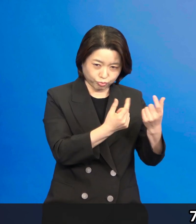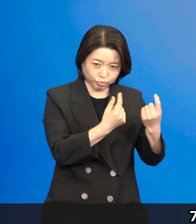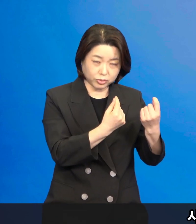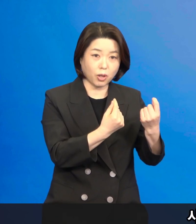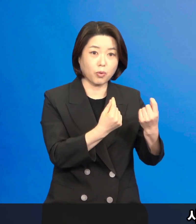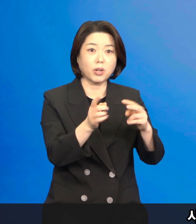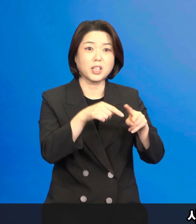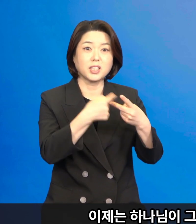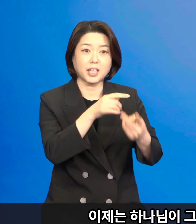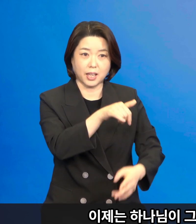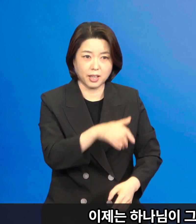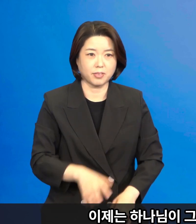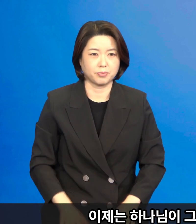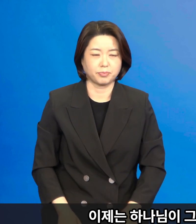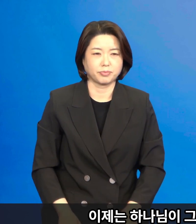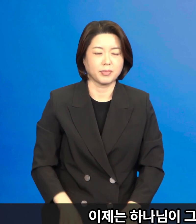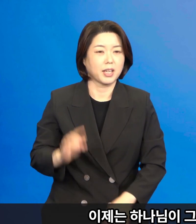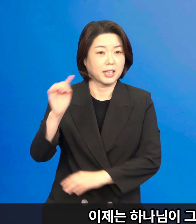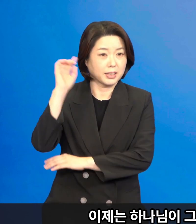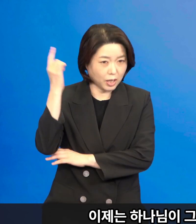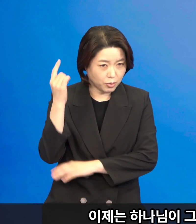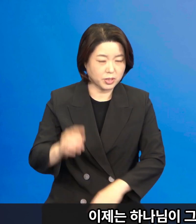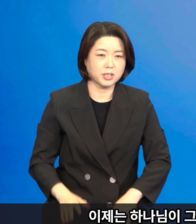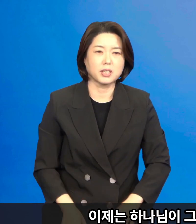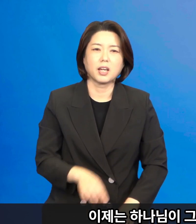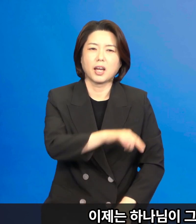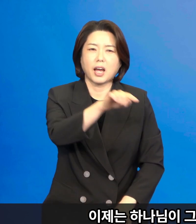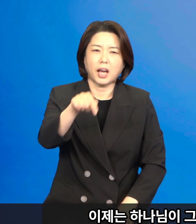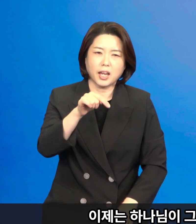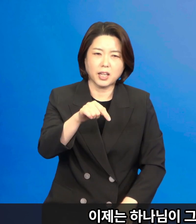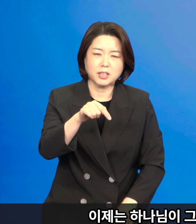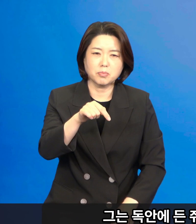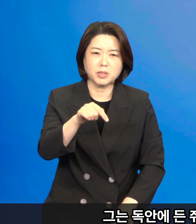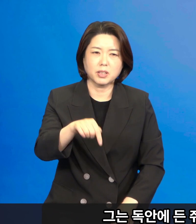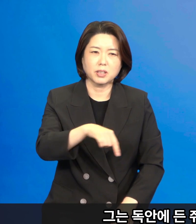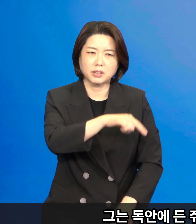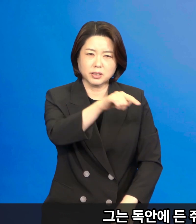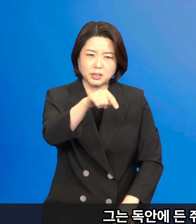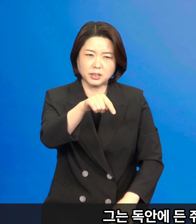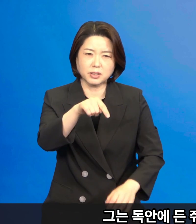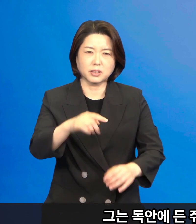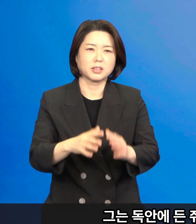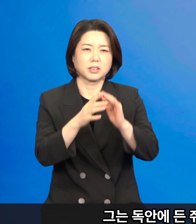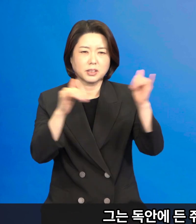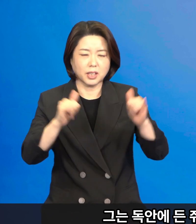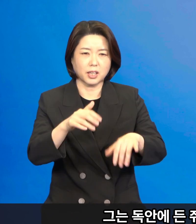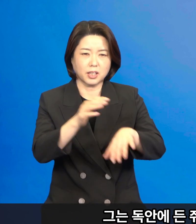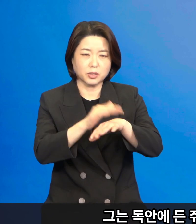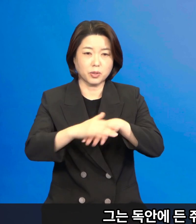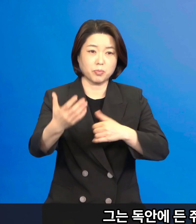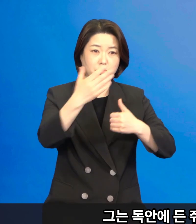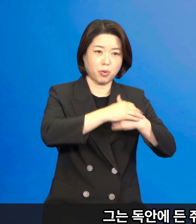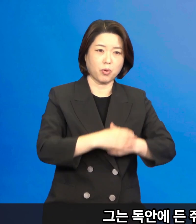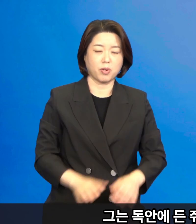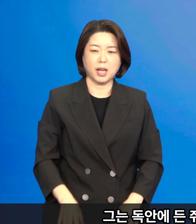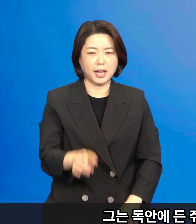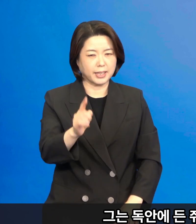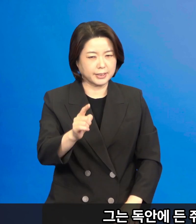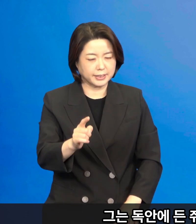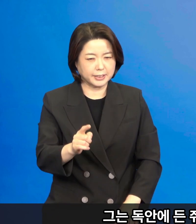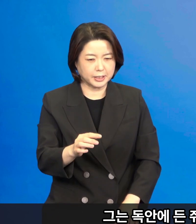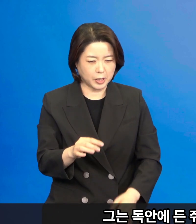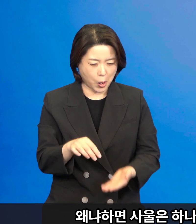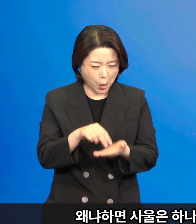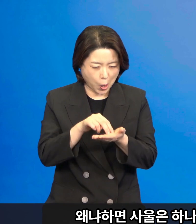7절 보십시오. 사울이 외쳤다. 이제는 하나님이 그 자를 나의 손에 넘겨주셨구나. 그는 도관에 든 쥐다. 참